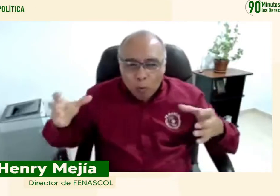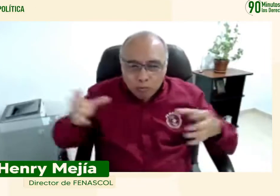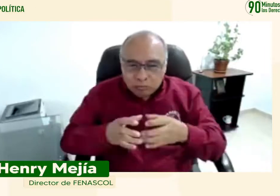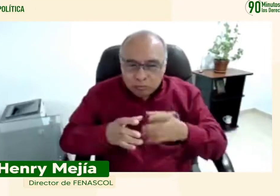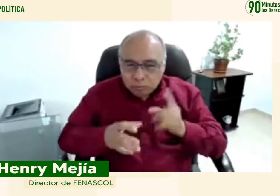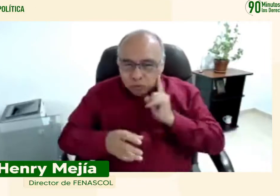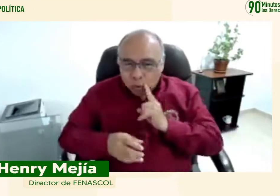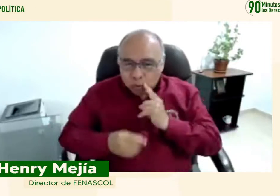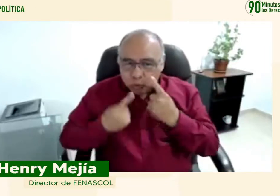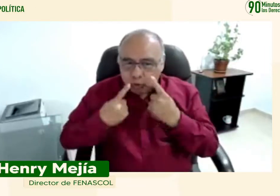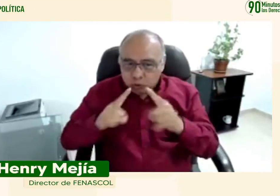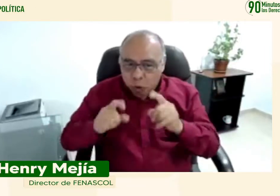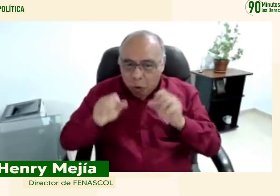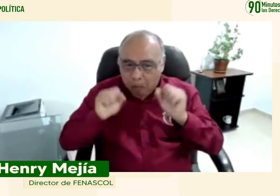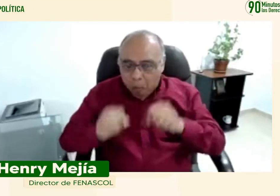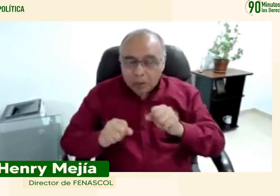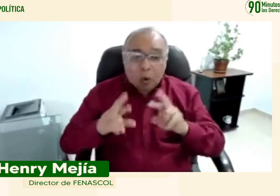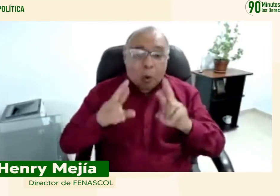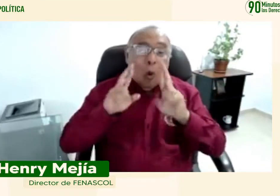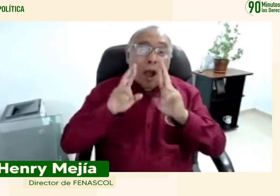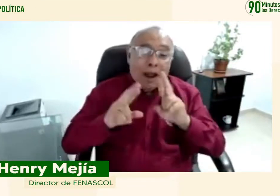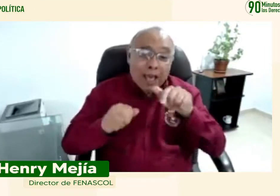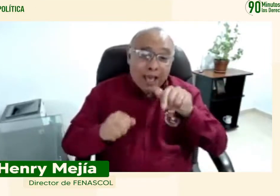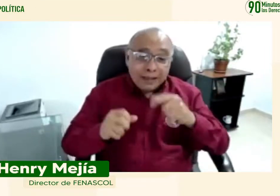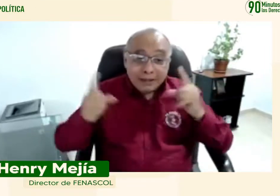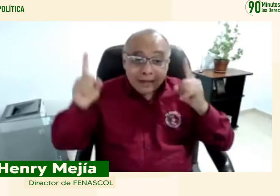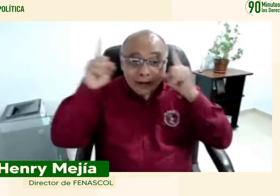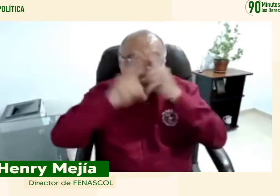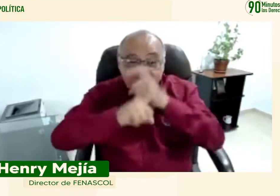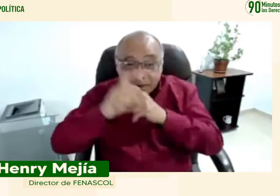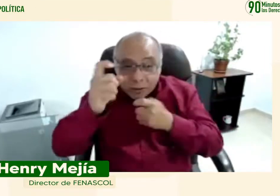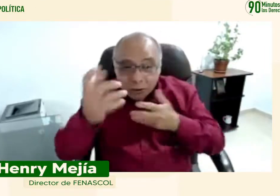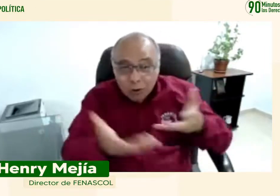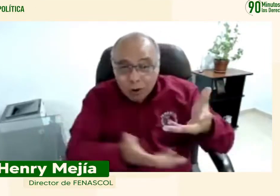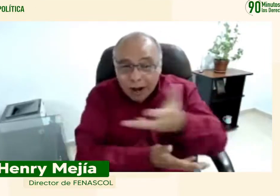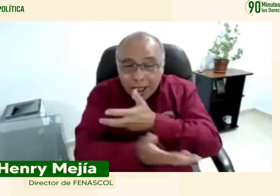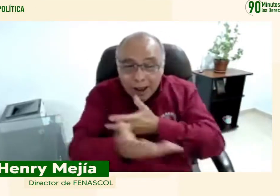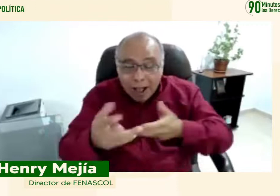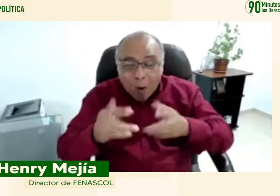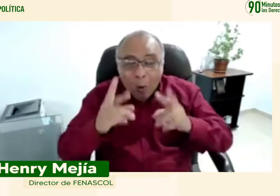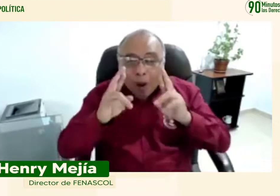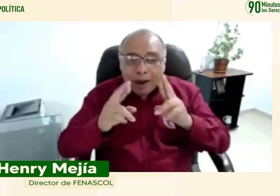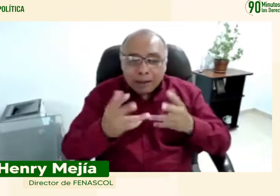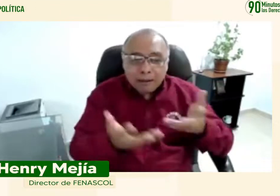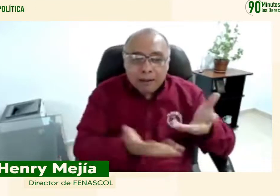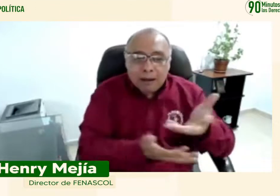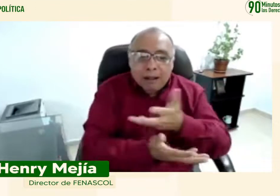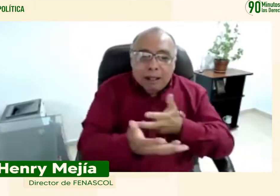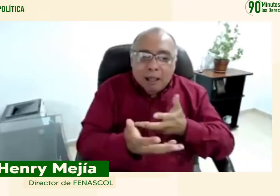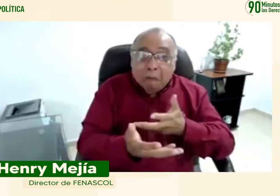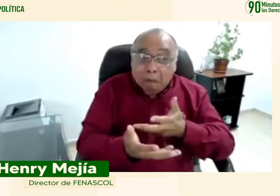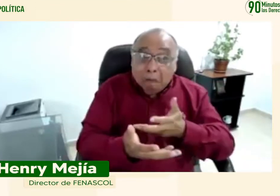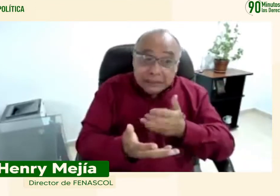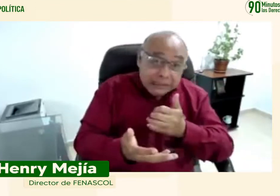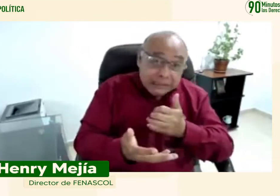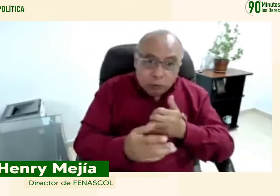y ser candidatos y demás y no lo han logrado entonces ojalá que nos reflexionemos esto que lo pensemos que